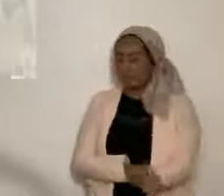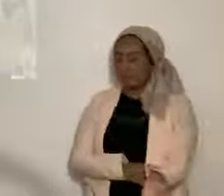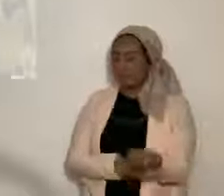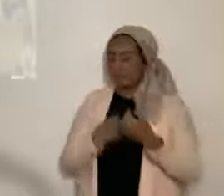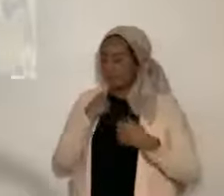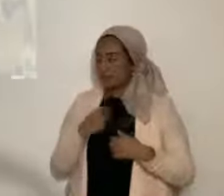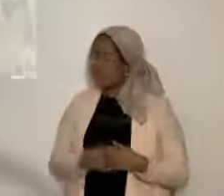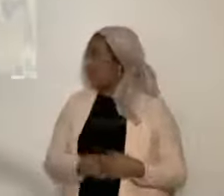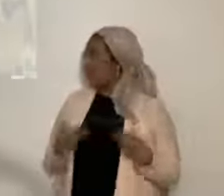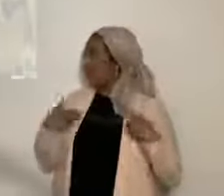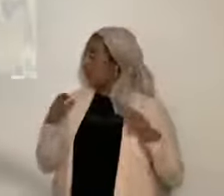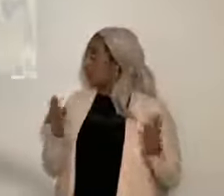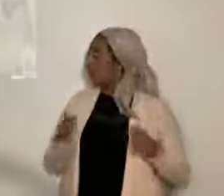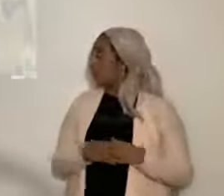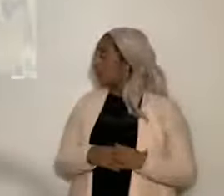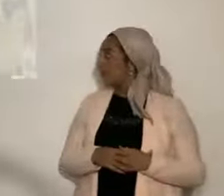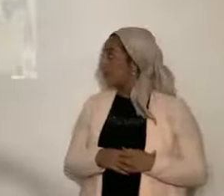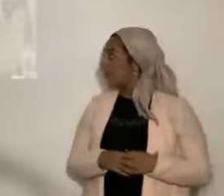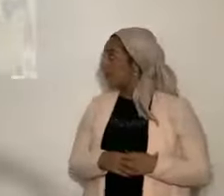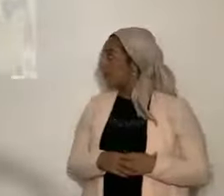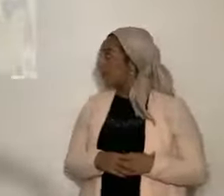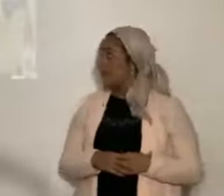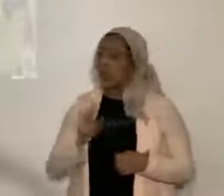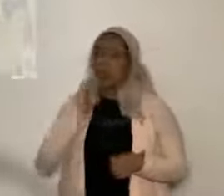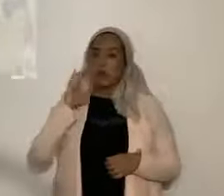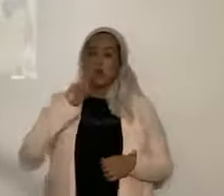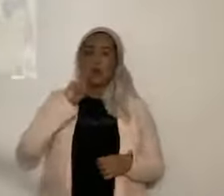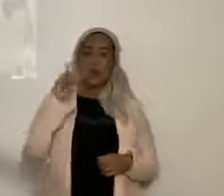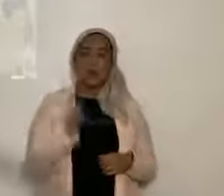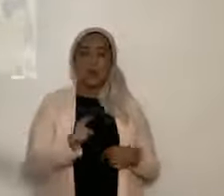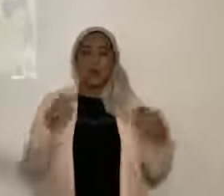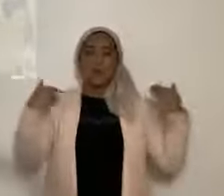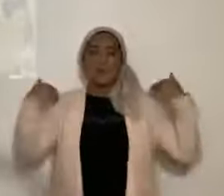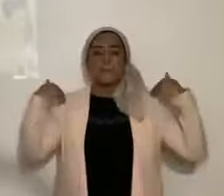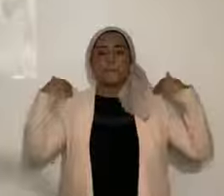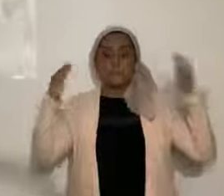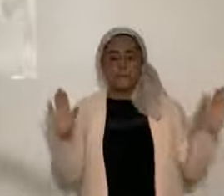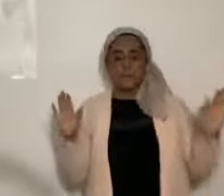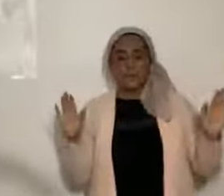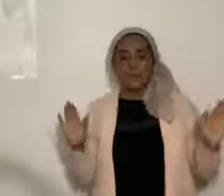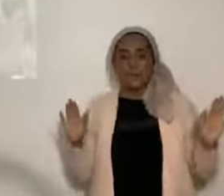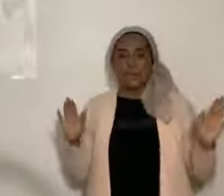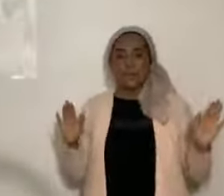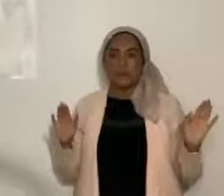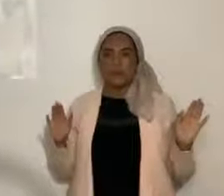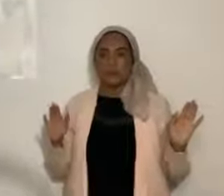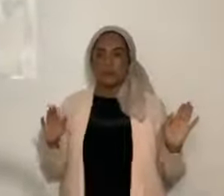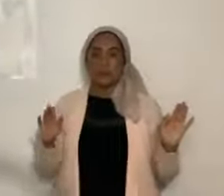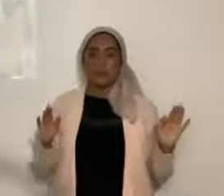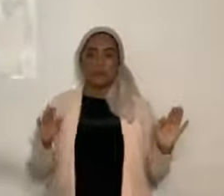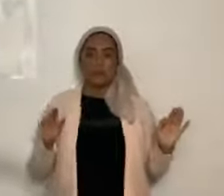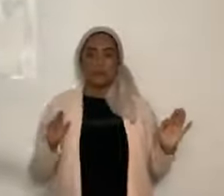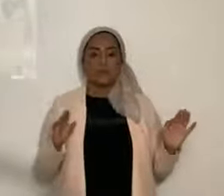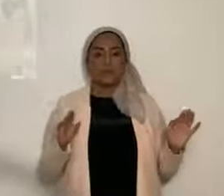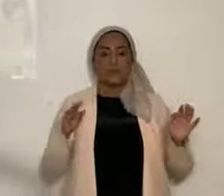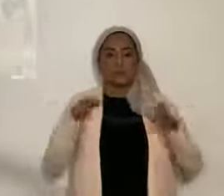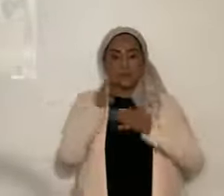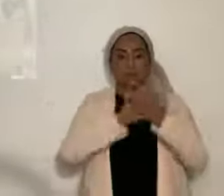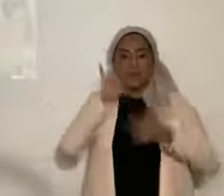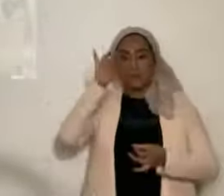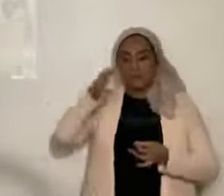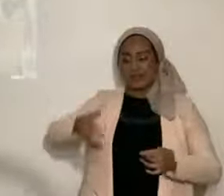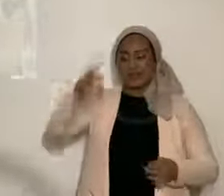Dice, ¿ya lo tienen? Y enviará sus ángeles. Aquí no es que el Ruach HaKodesh